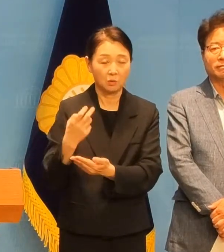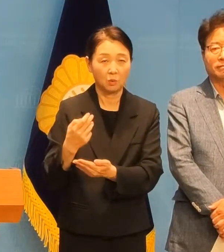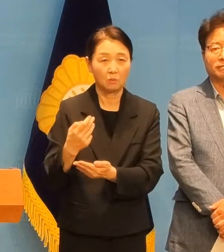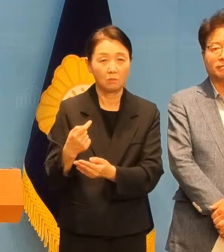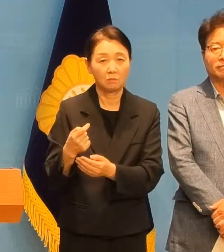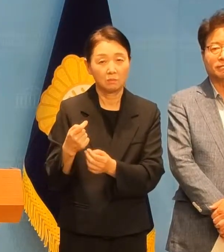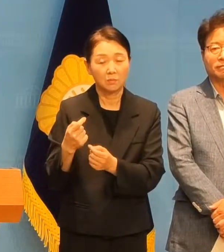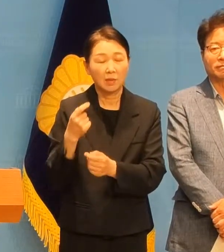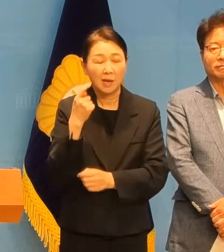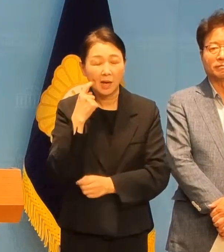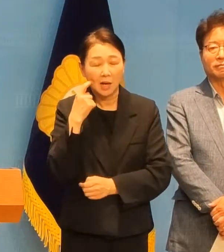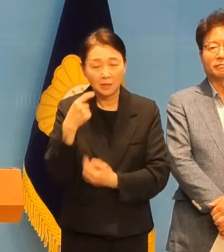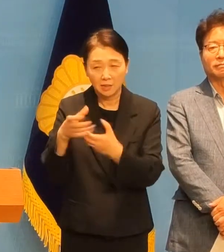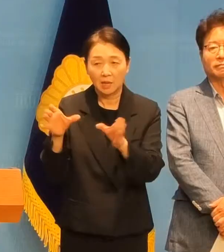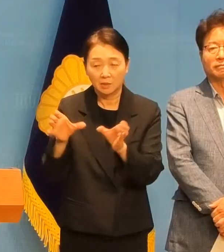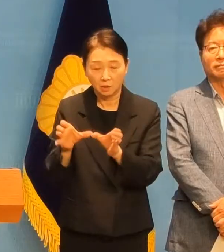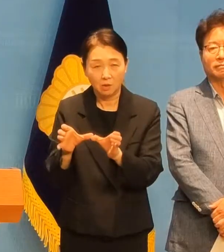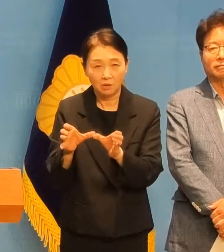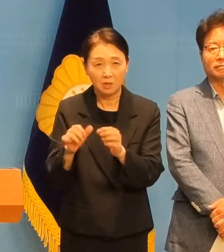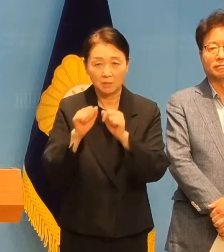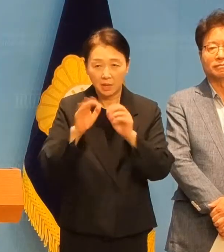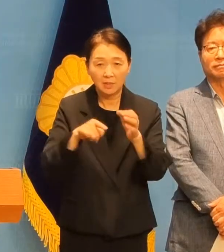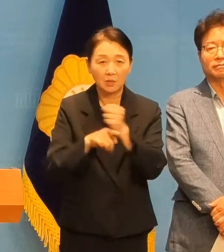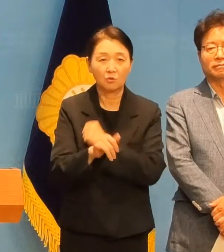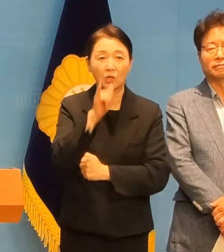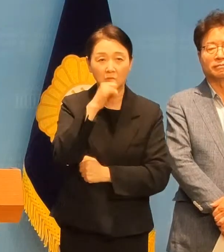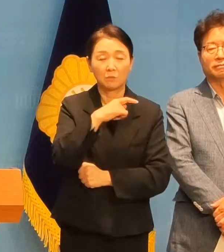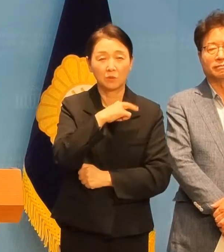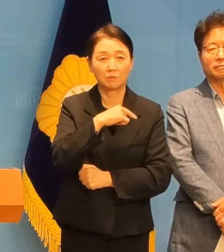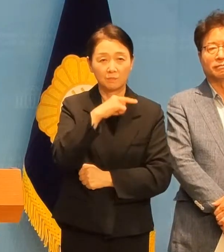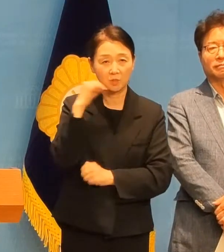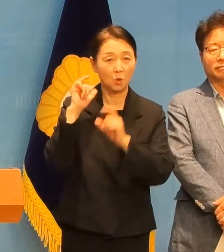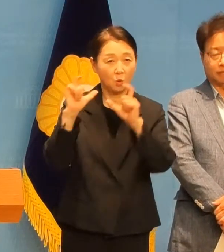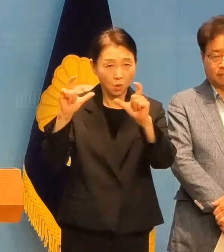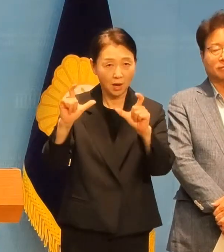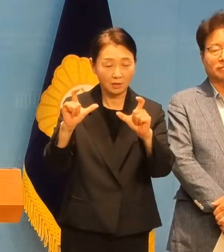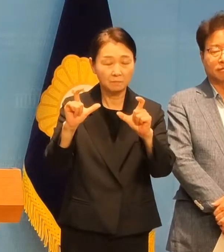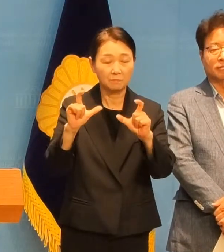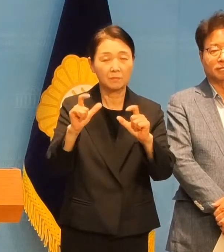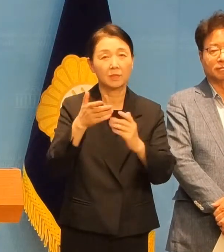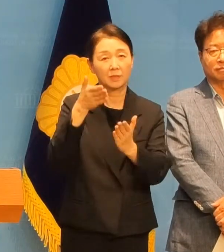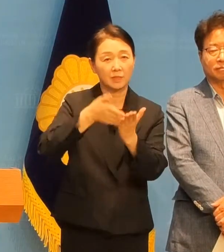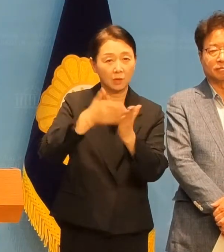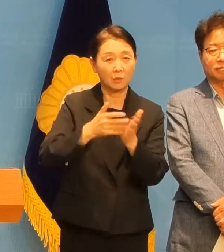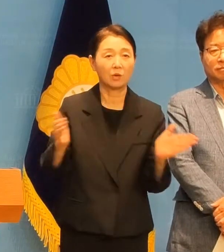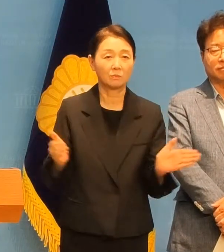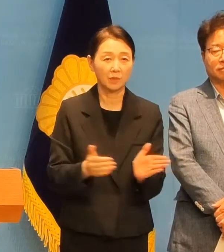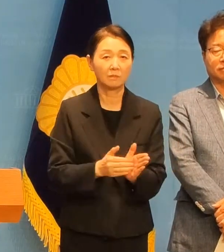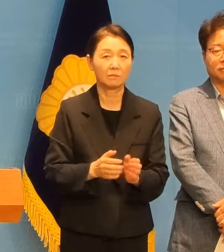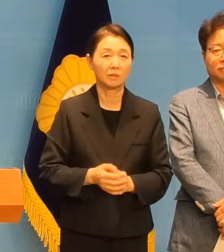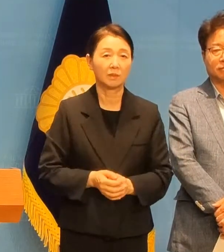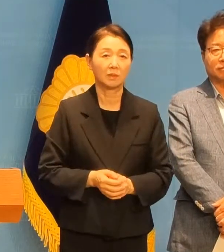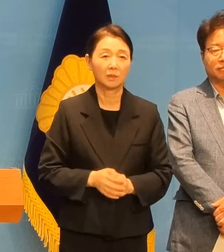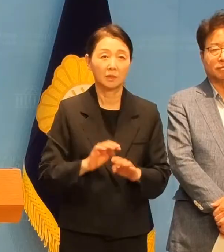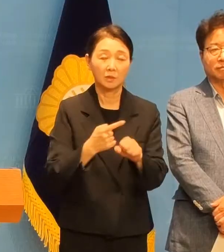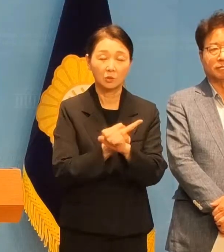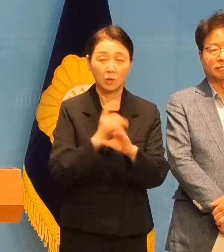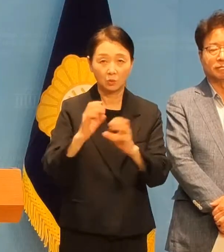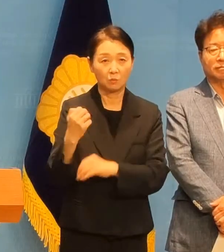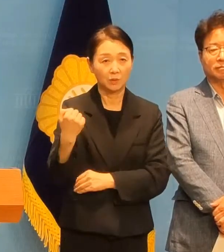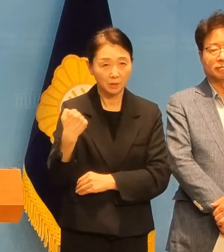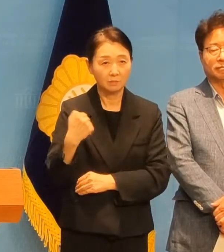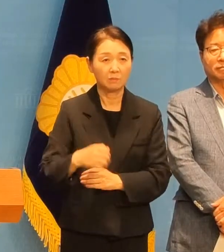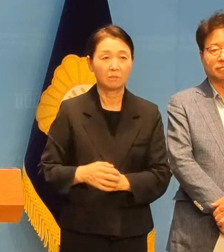해산 사유가 될 수 있음을 경고하는 기자회견을 준비를 했습니다. 그 외에도